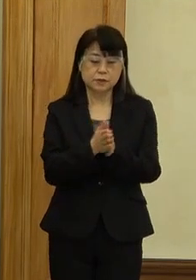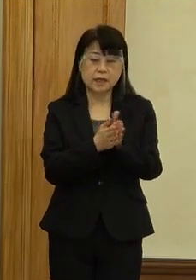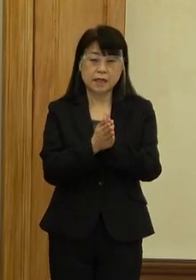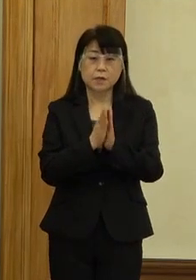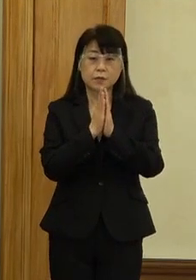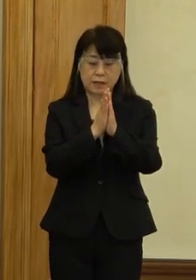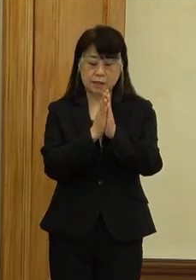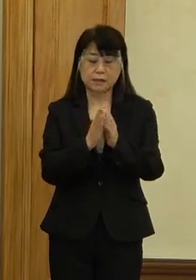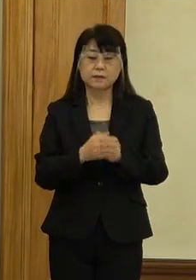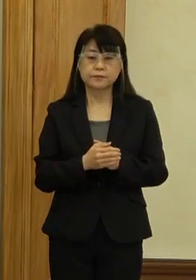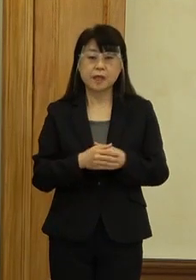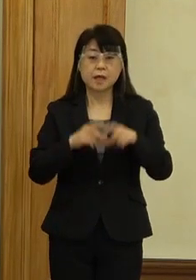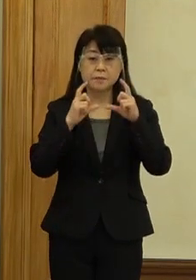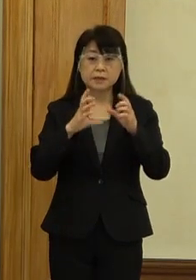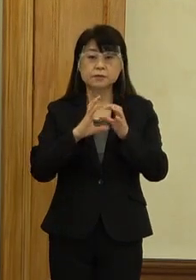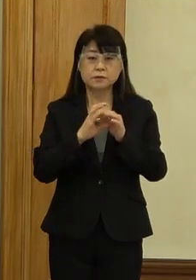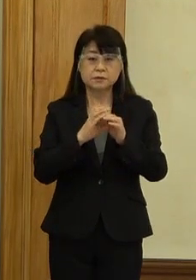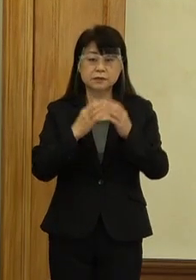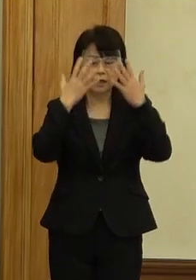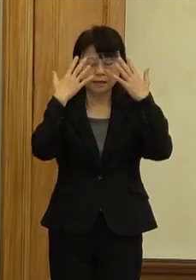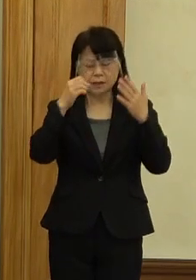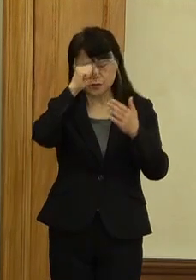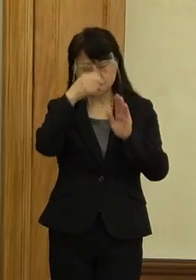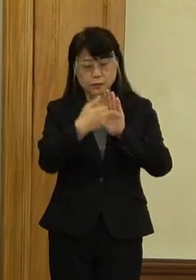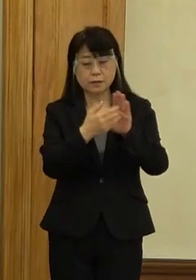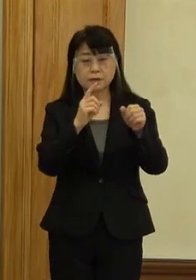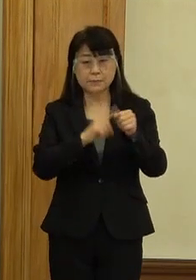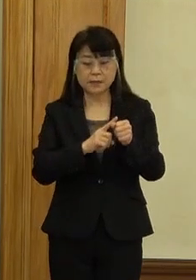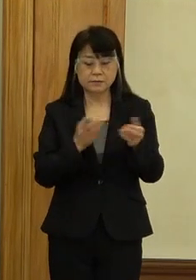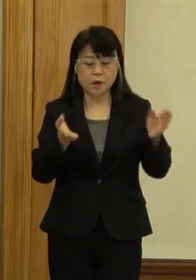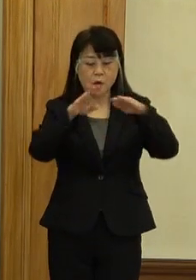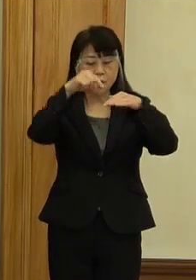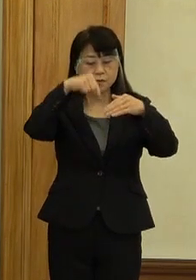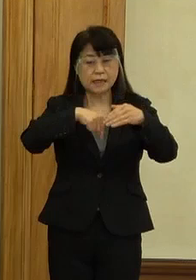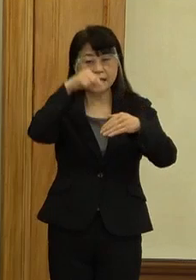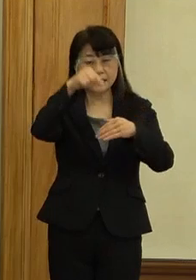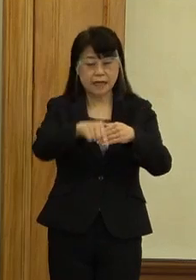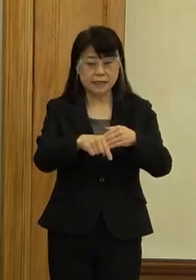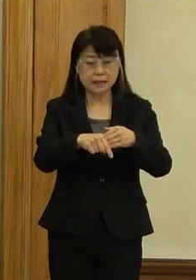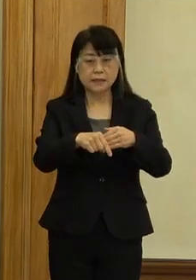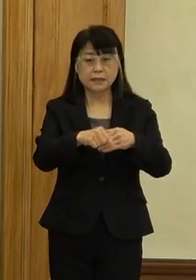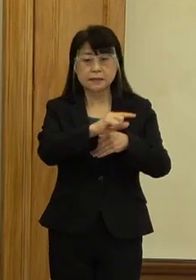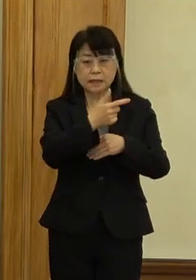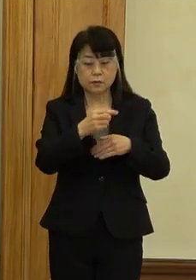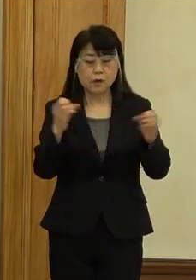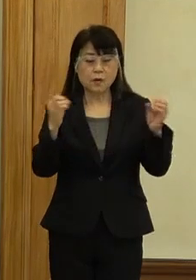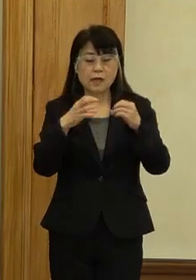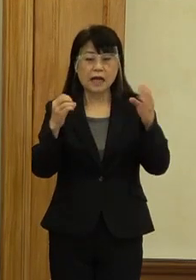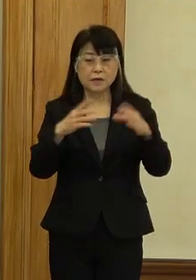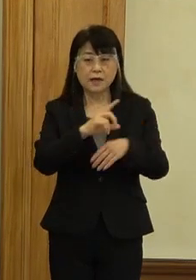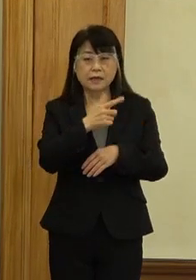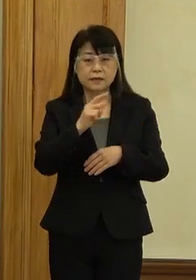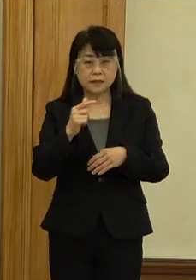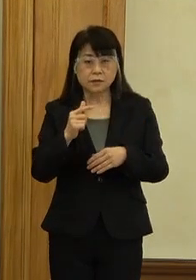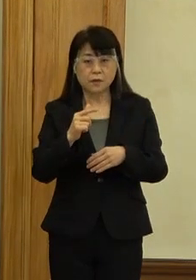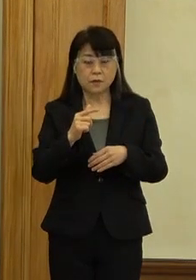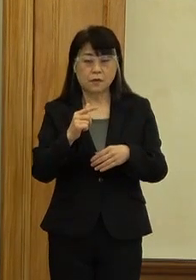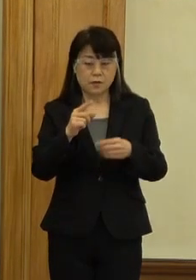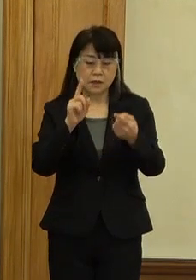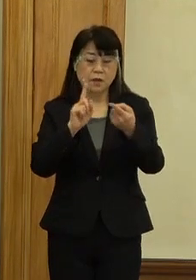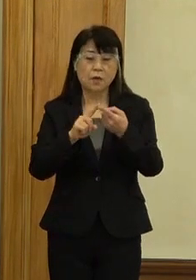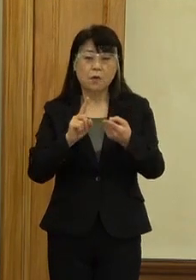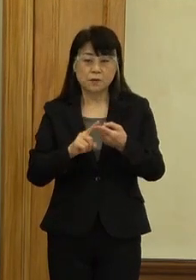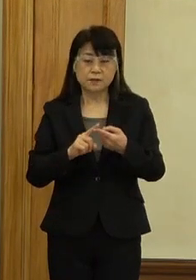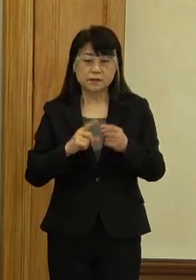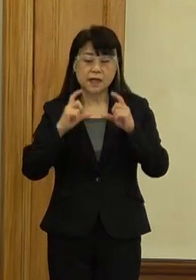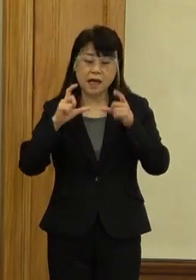スクについては、熱中症を避けるためにも屋内外や会話の場面などに応じて、フレキシブルに使い分け